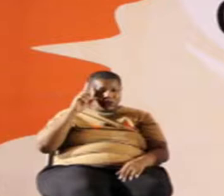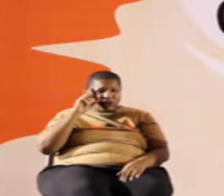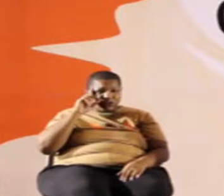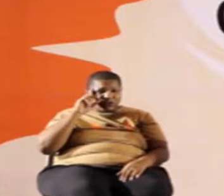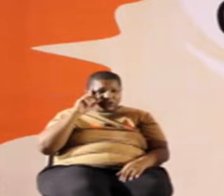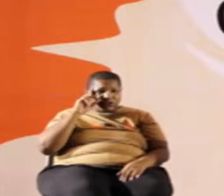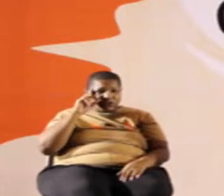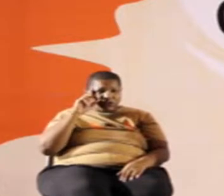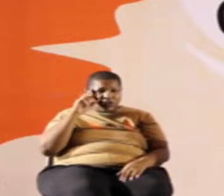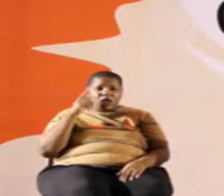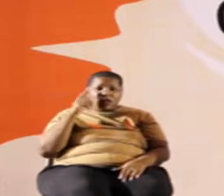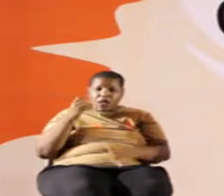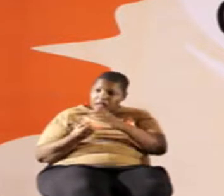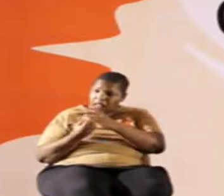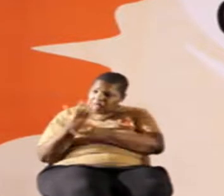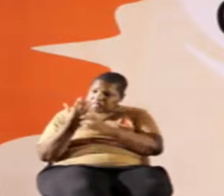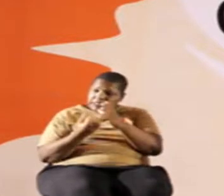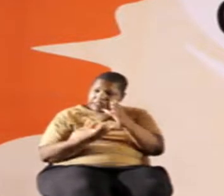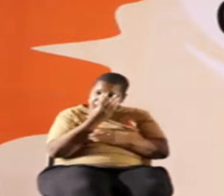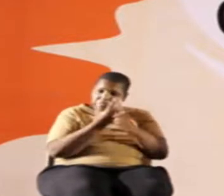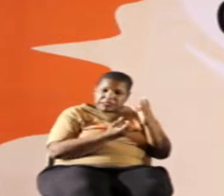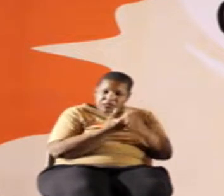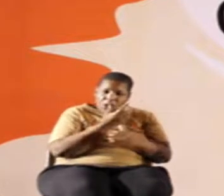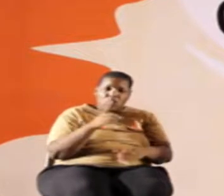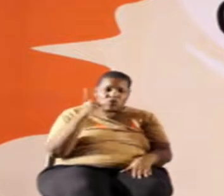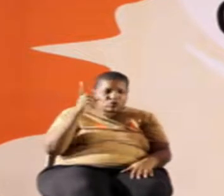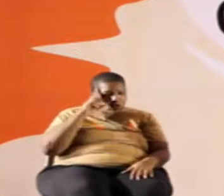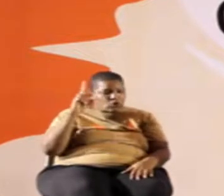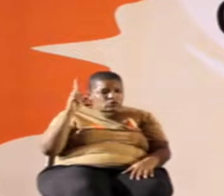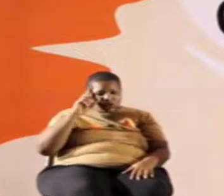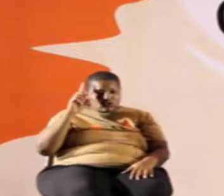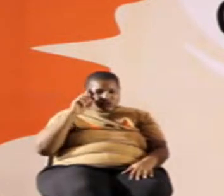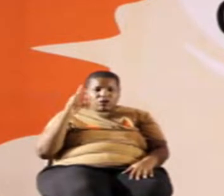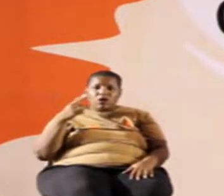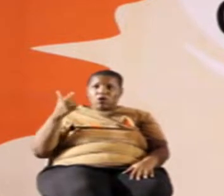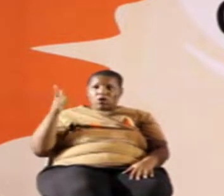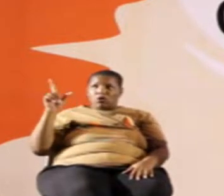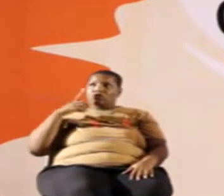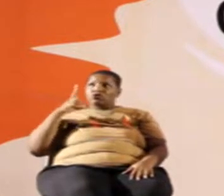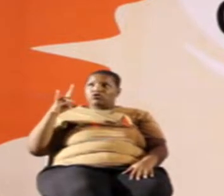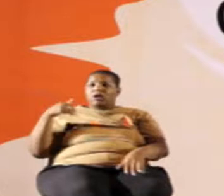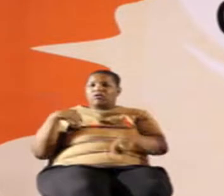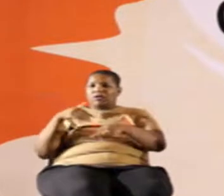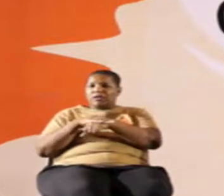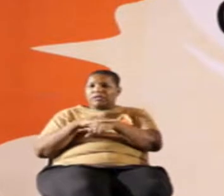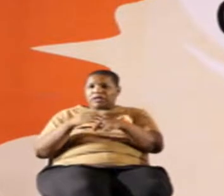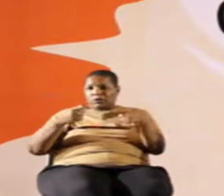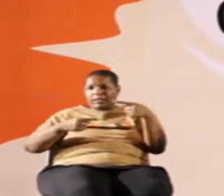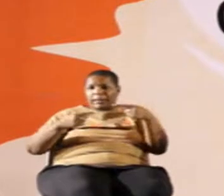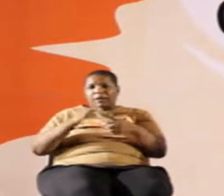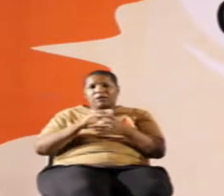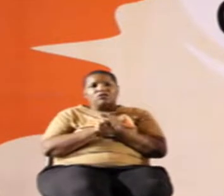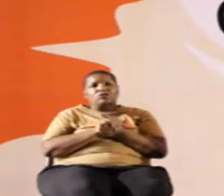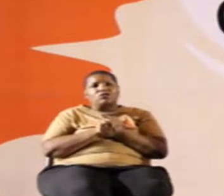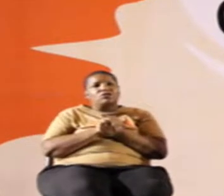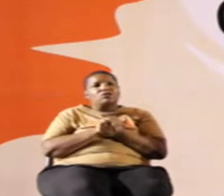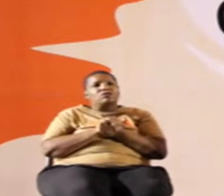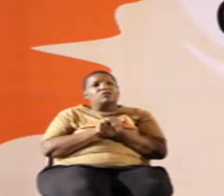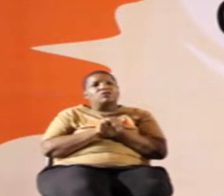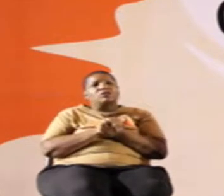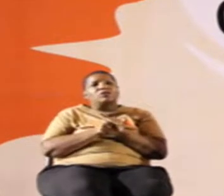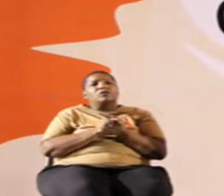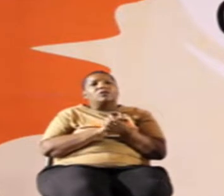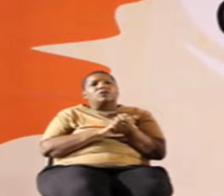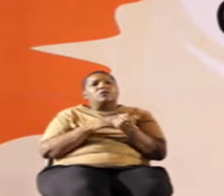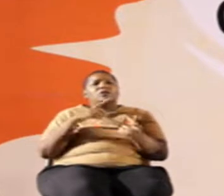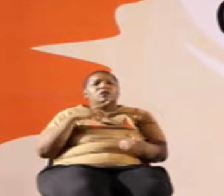racismo aparece todo dia. É todo dia. Outro dia eu estava conversando com um debate ali. Ali não, foi lá na,